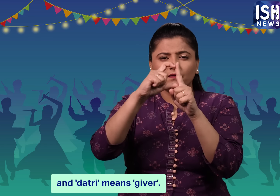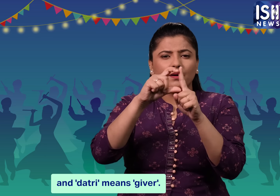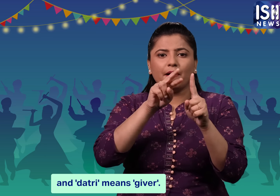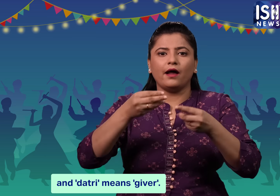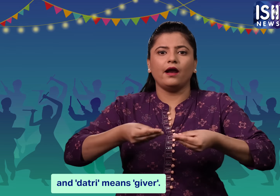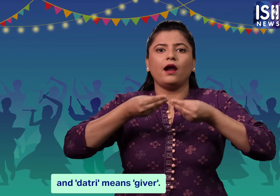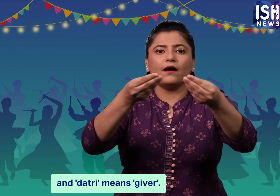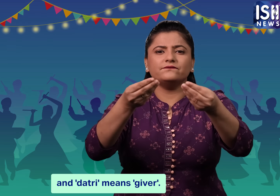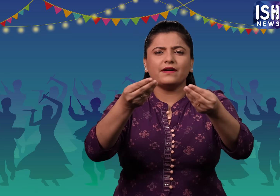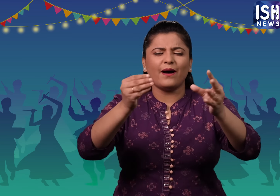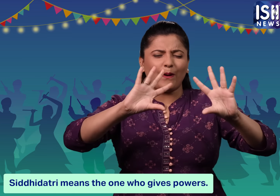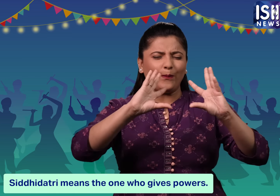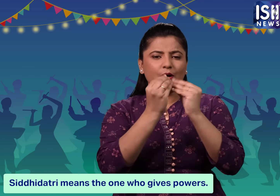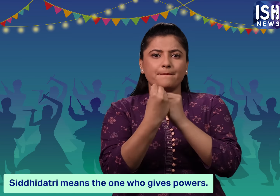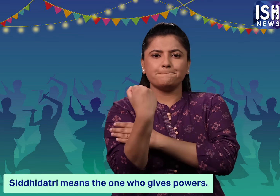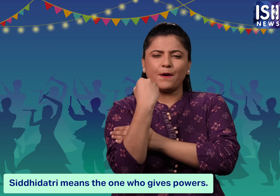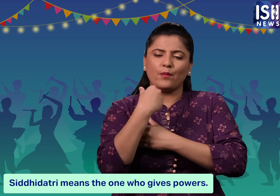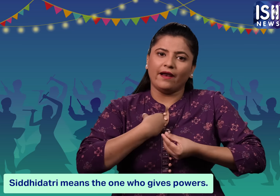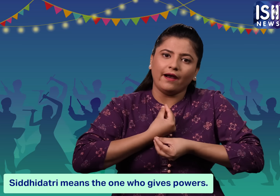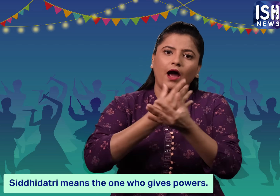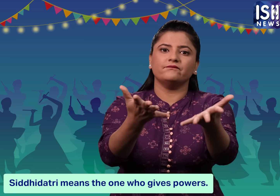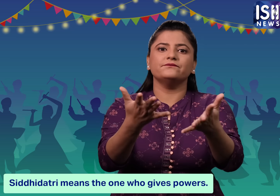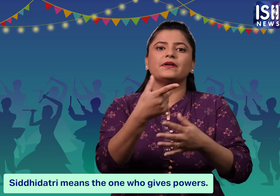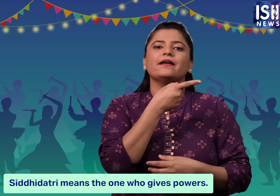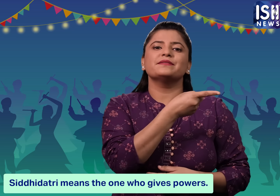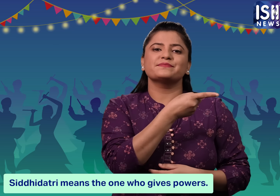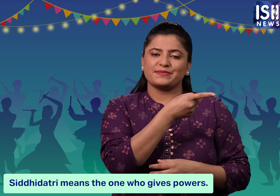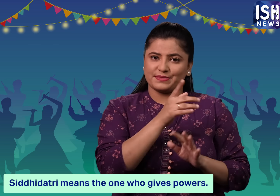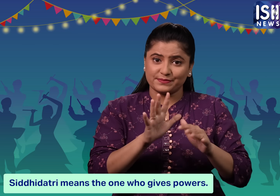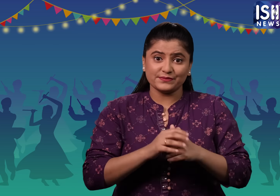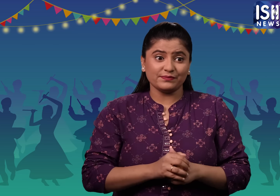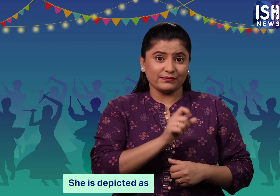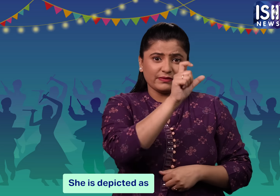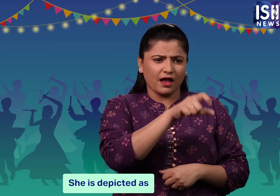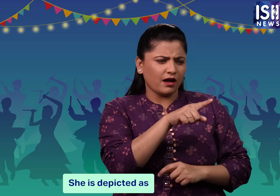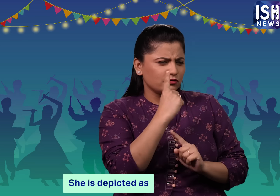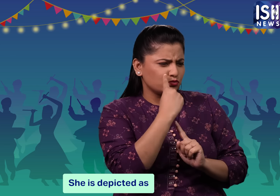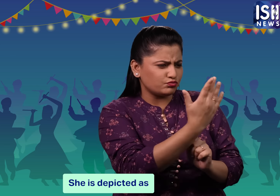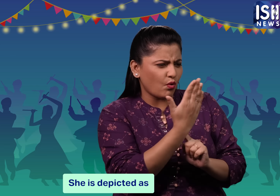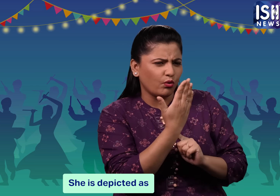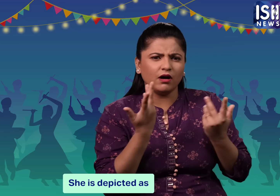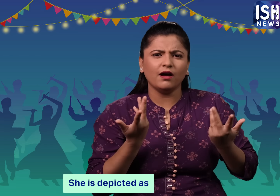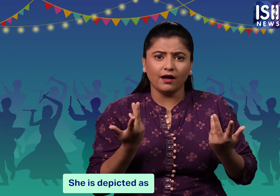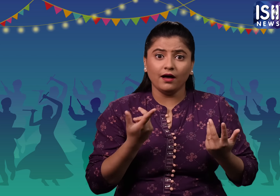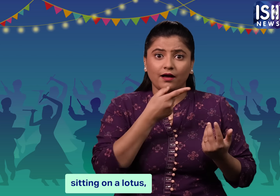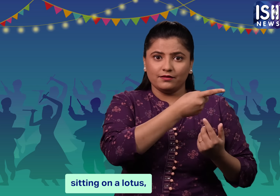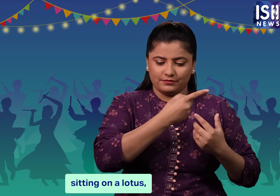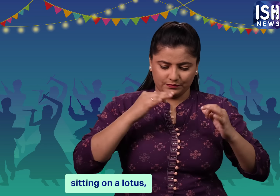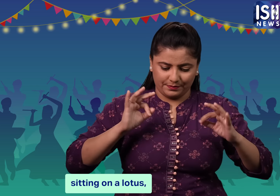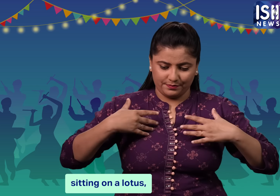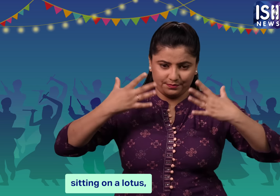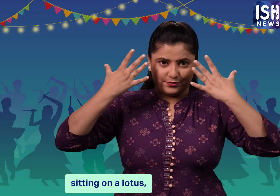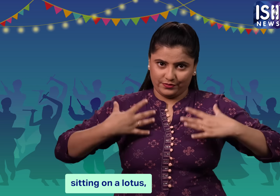दाता। सिद्धिदात्री का अर्थ है शक्तियां देने वाली। उन्हें कमल पर बैठे हुए दर्शाया गया